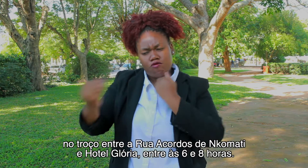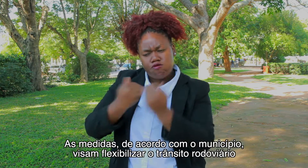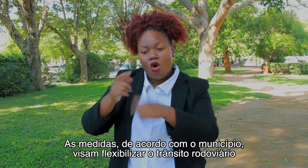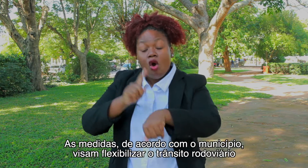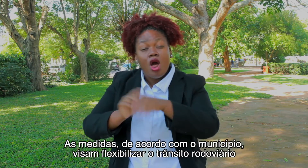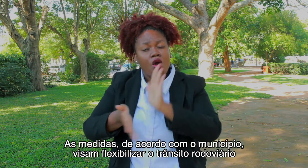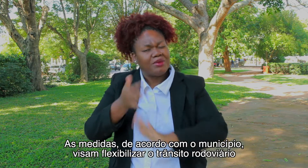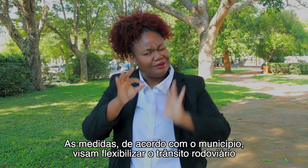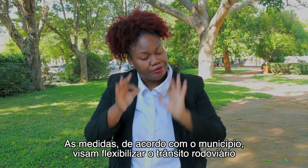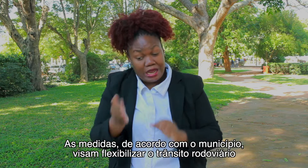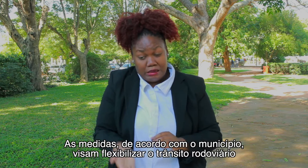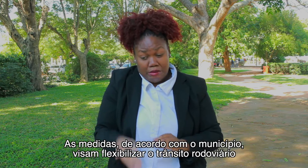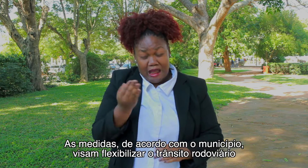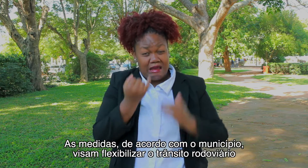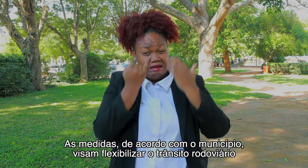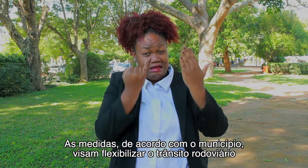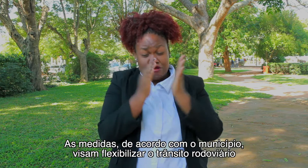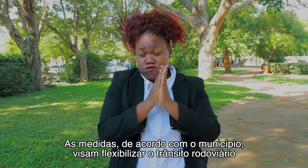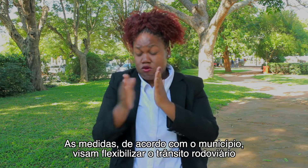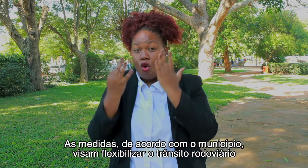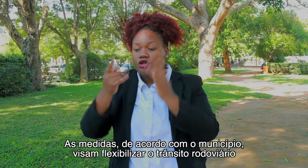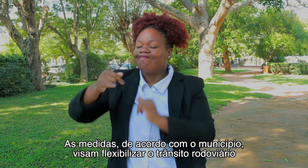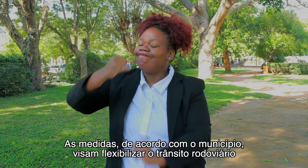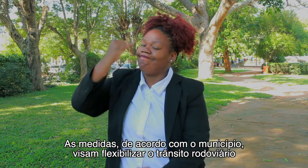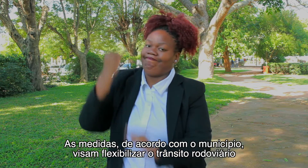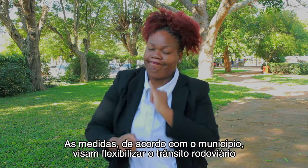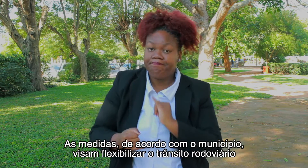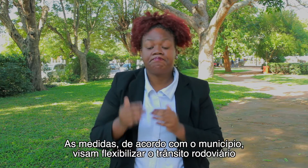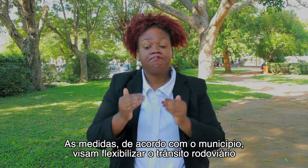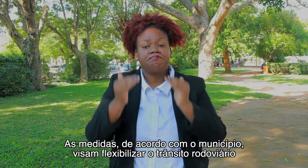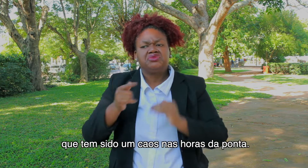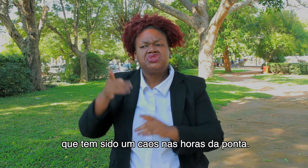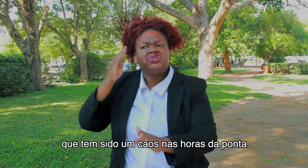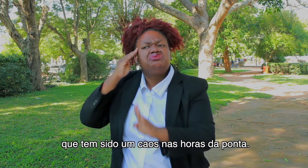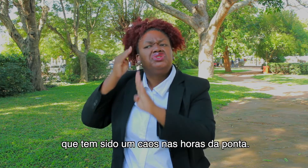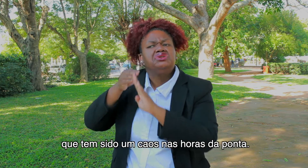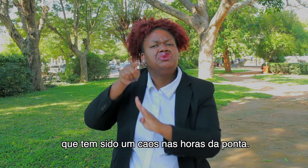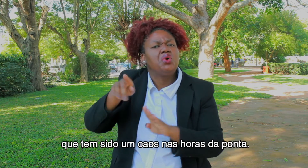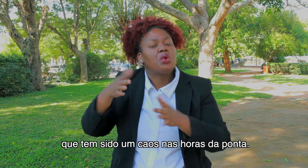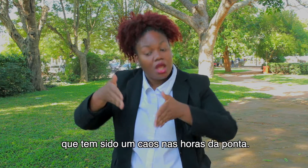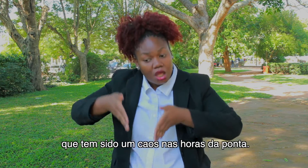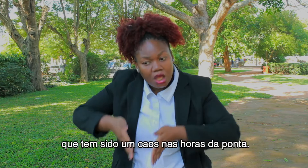As medidas, de acordo com o município, visam flexibilizar o trânsito rodoviário, que tem sido um caos nas horas da ponta.